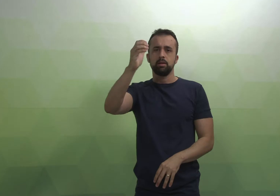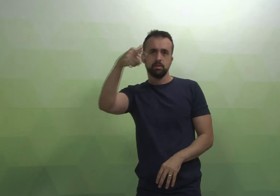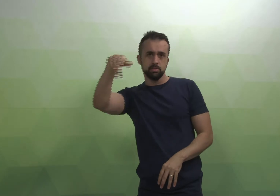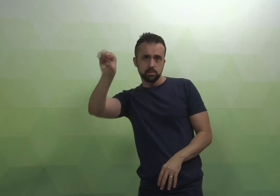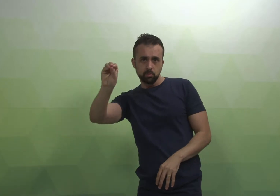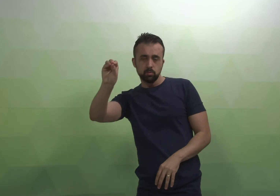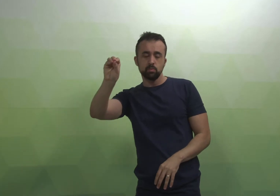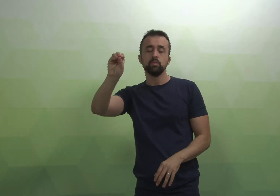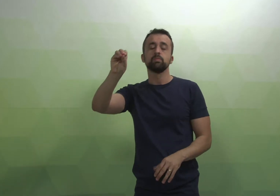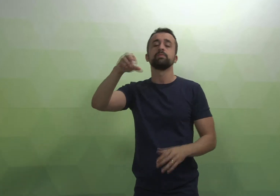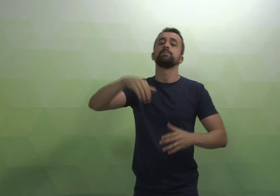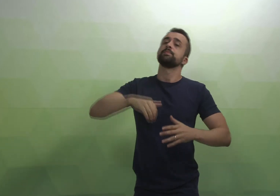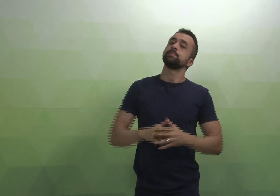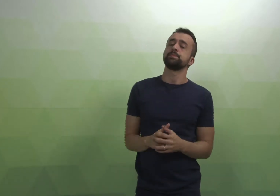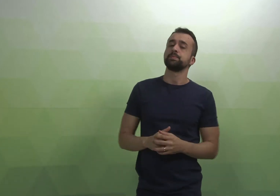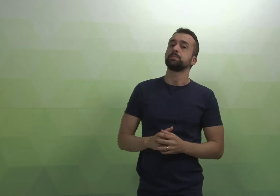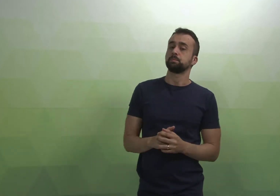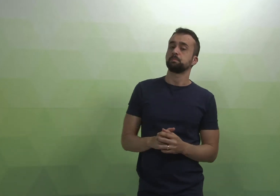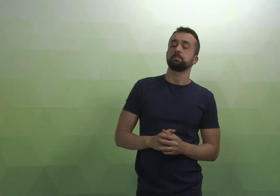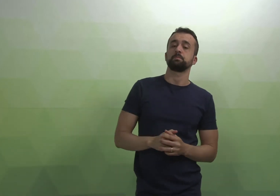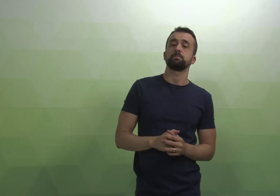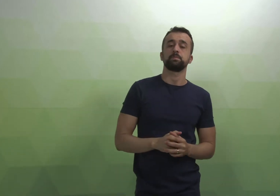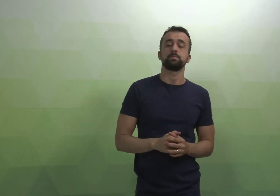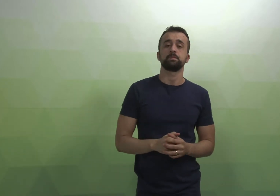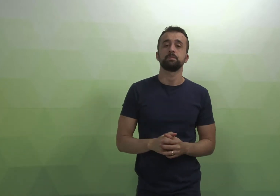Primeiro, sentenças negativas.